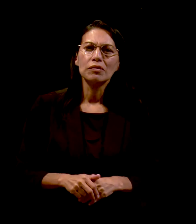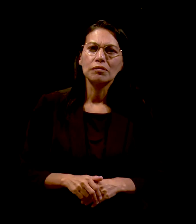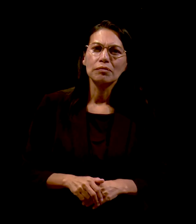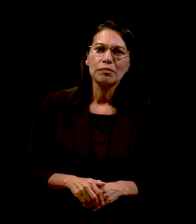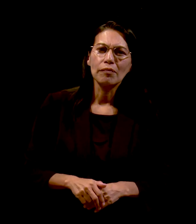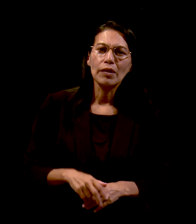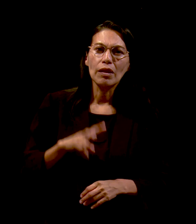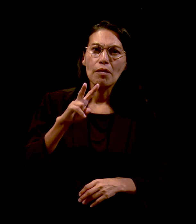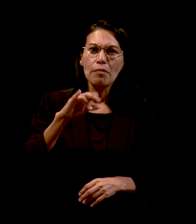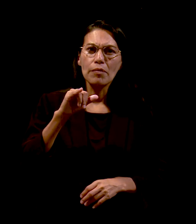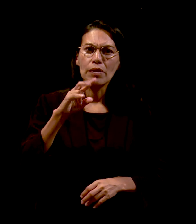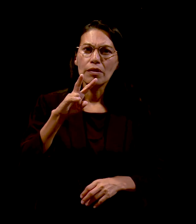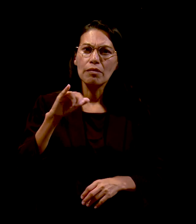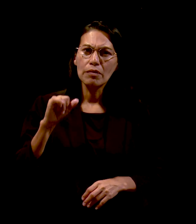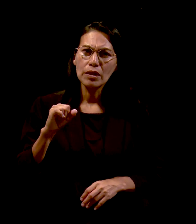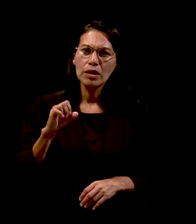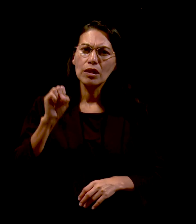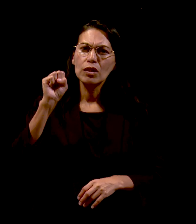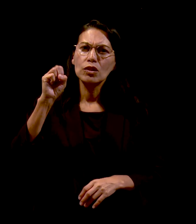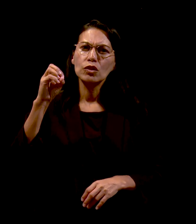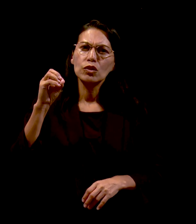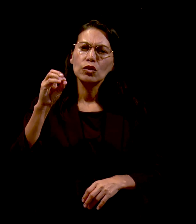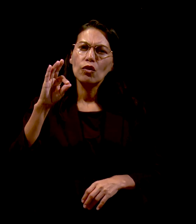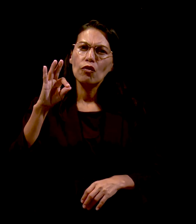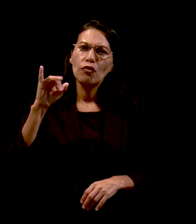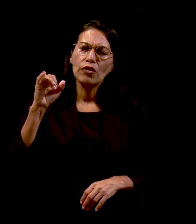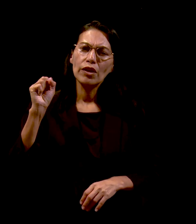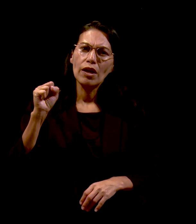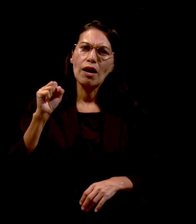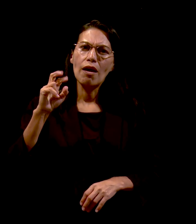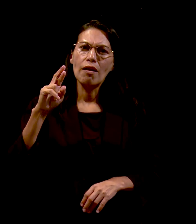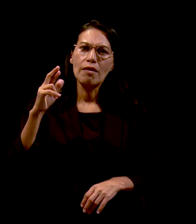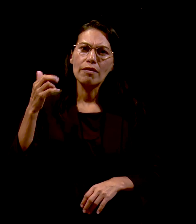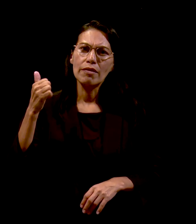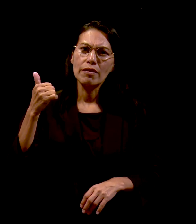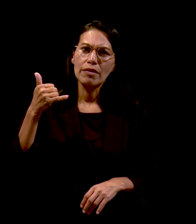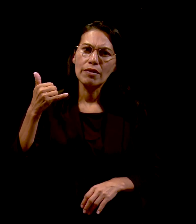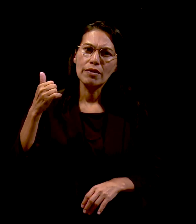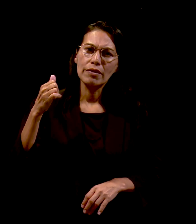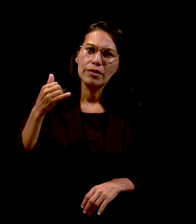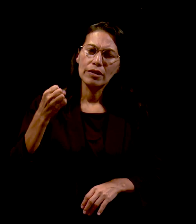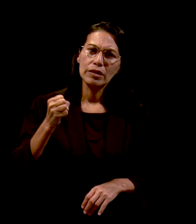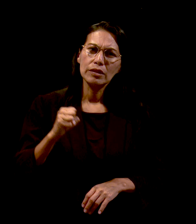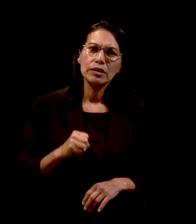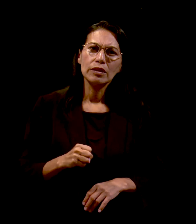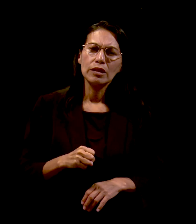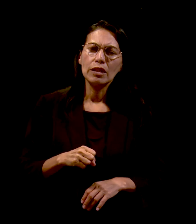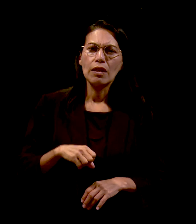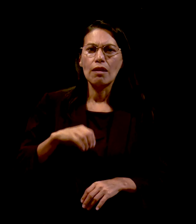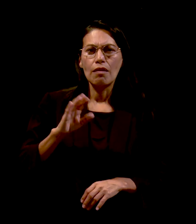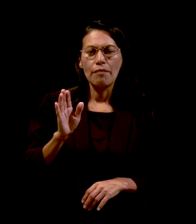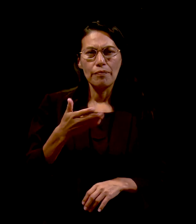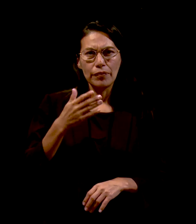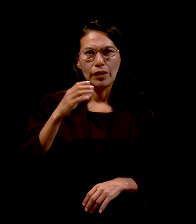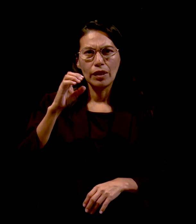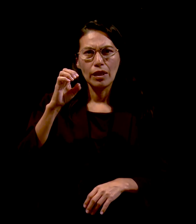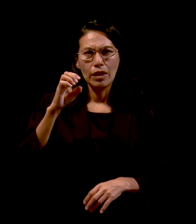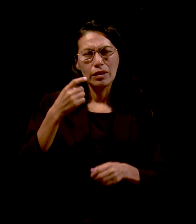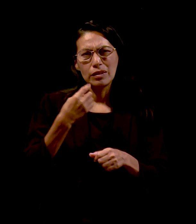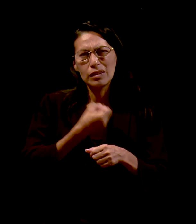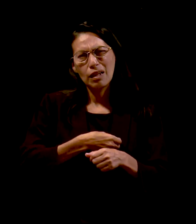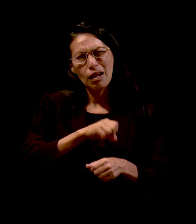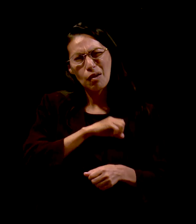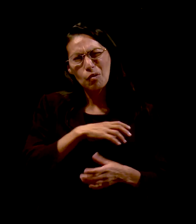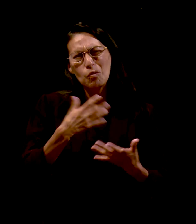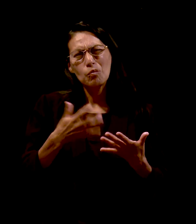viví sofía díaz pido por mi salud vamos a estar hablando por ti sufría elizabeth cruz hernández